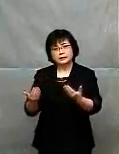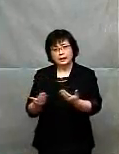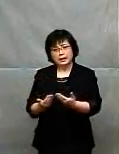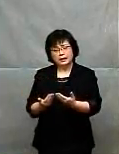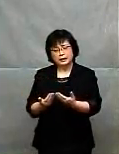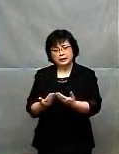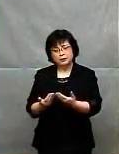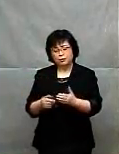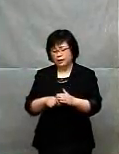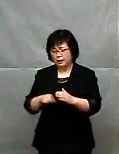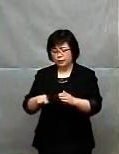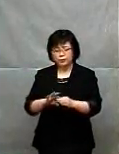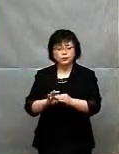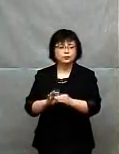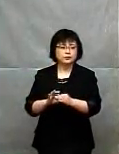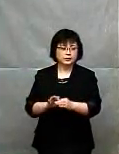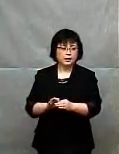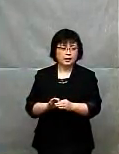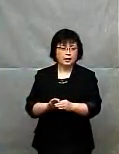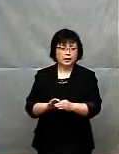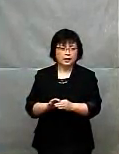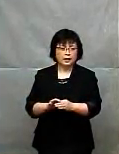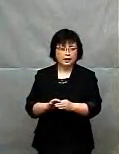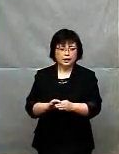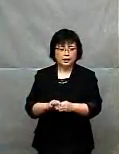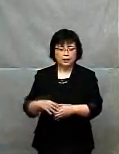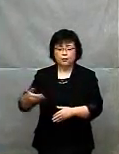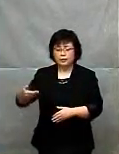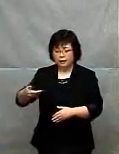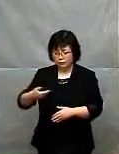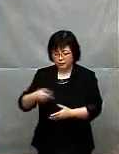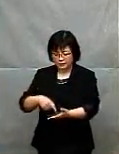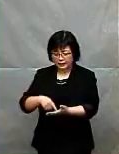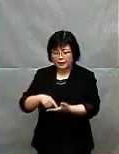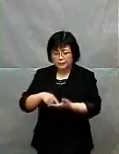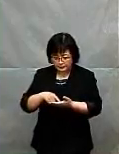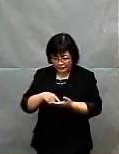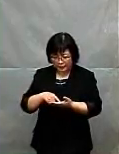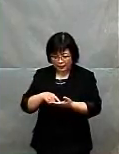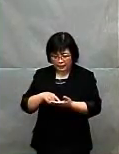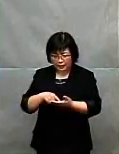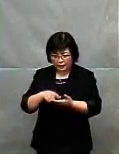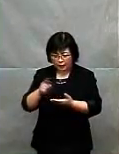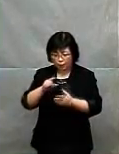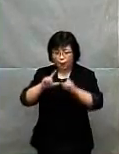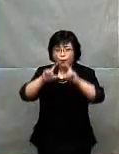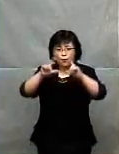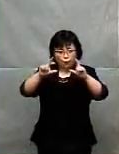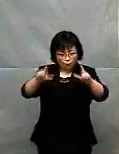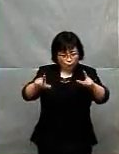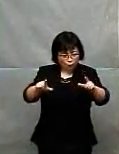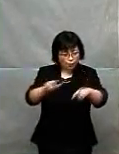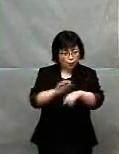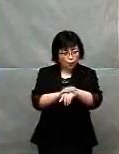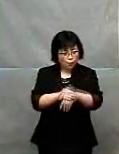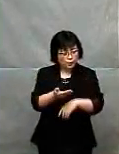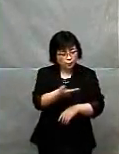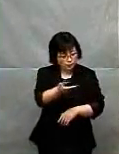要について、お問い合わせではなくて公表することとしていかがですか。